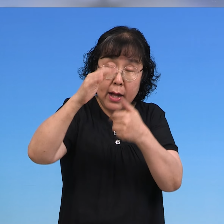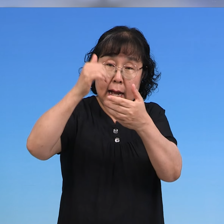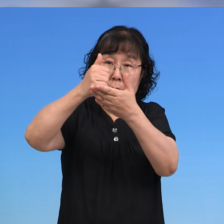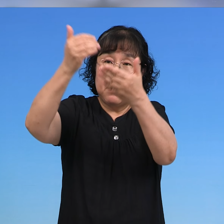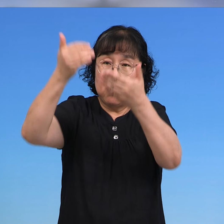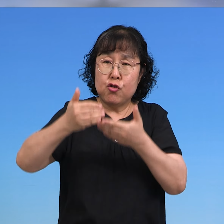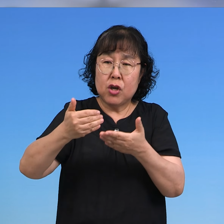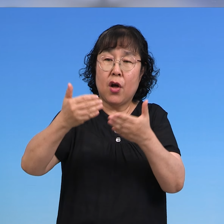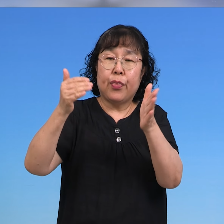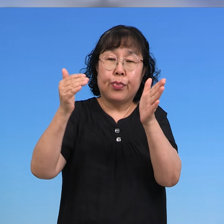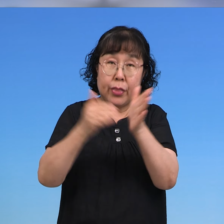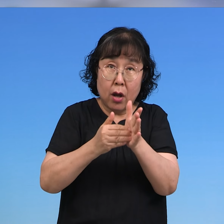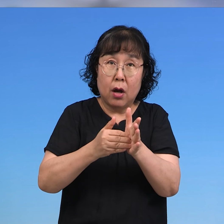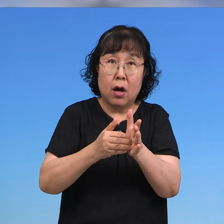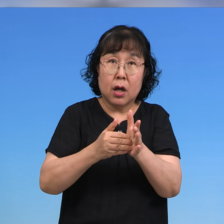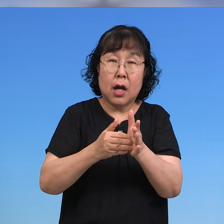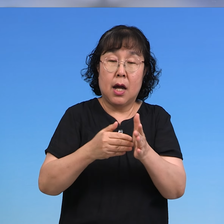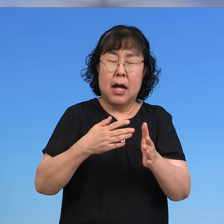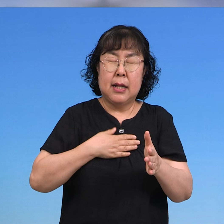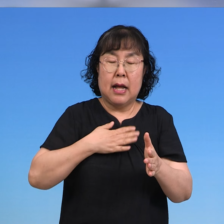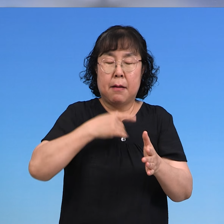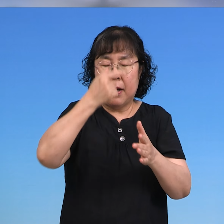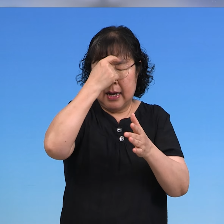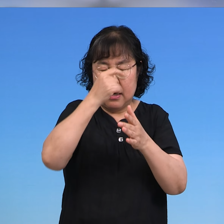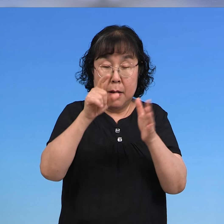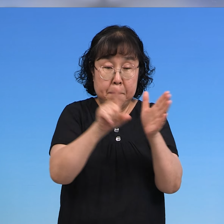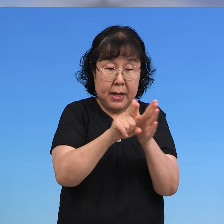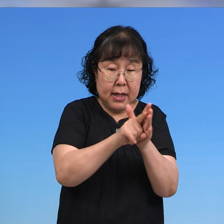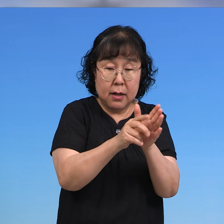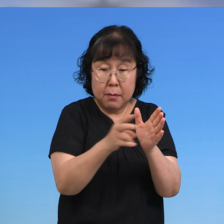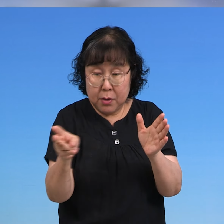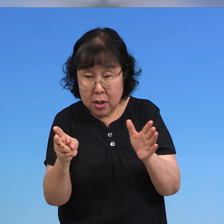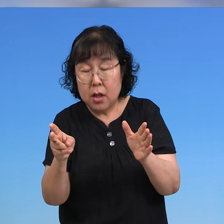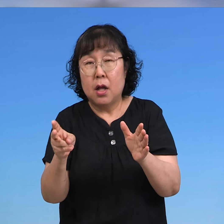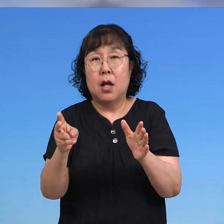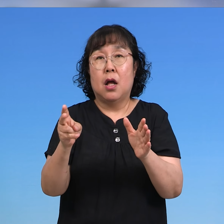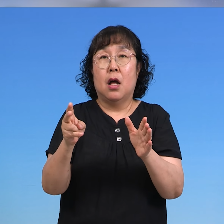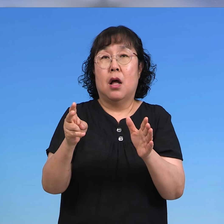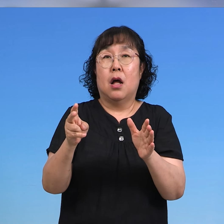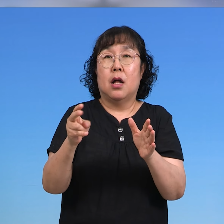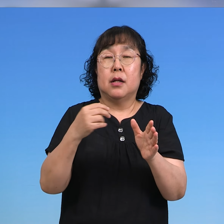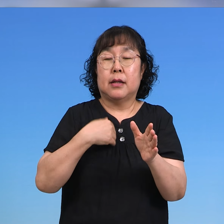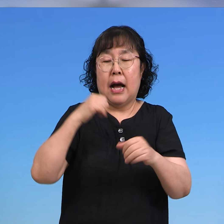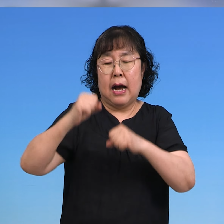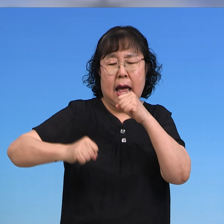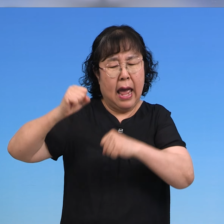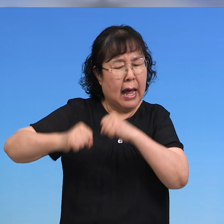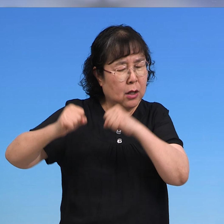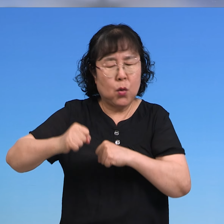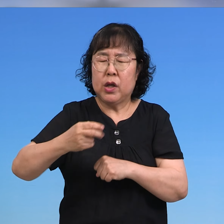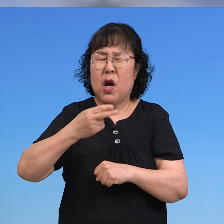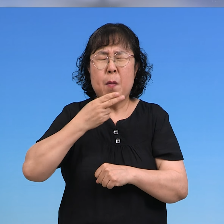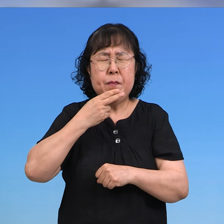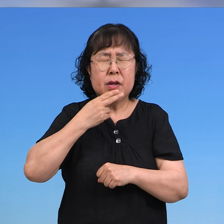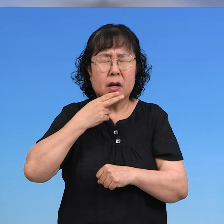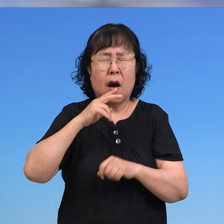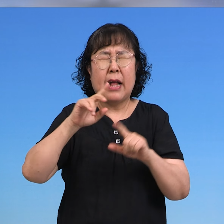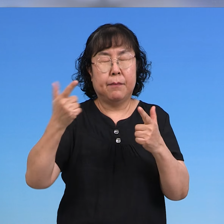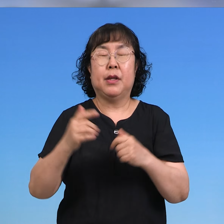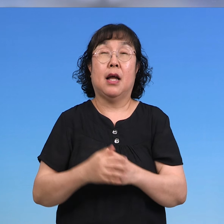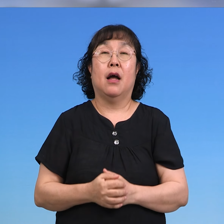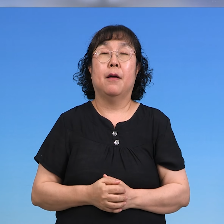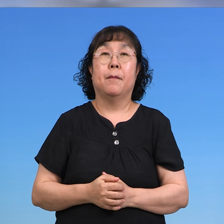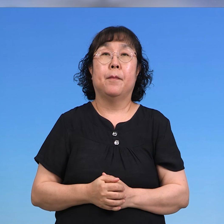막 기도하고 그 광신자처럼 나 기도했으니까 이제 쌀하고 갈비 택배로 올 거야 그게 믿음이 아니에요.